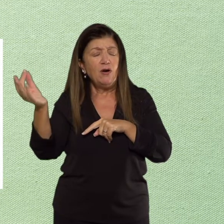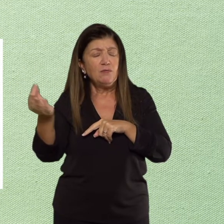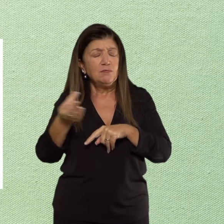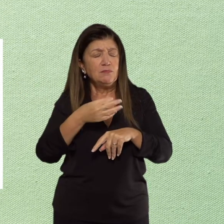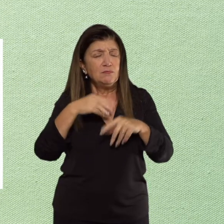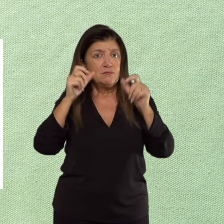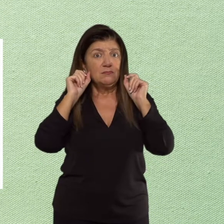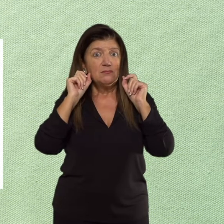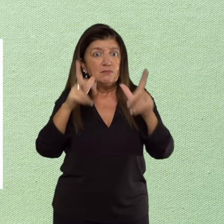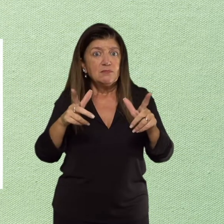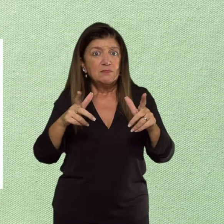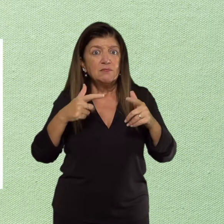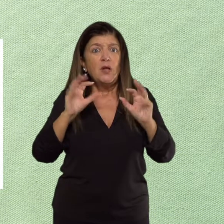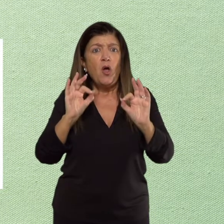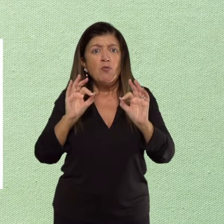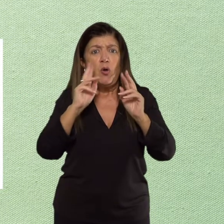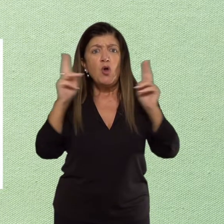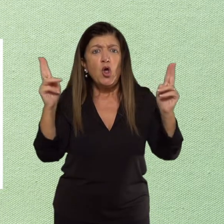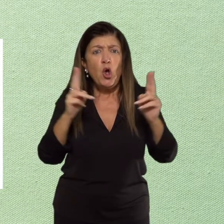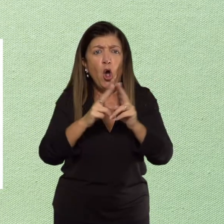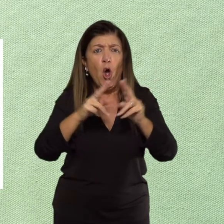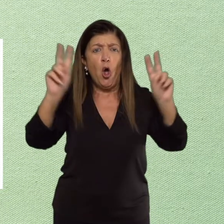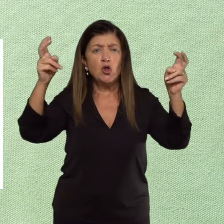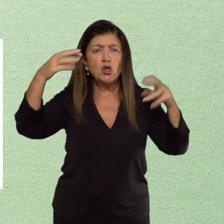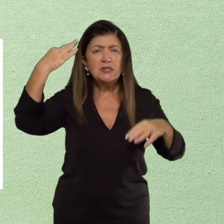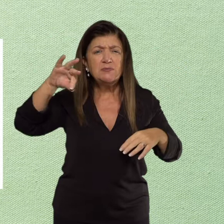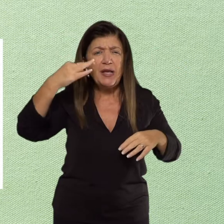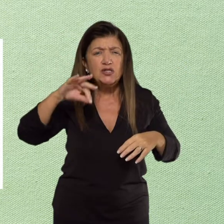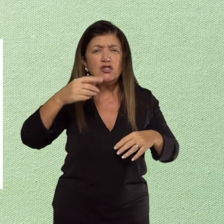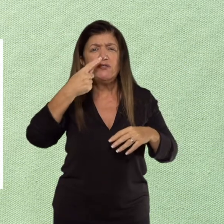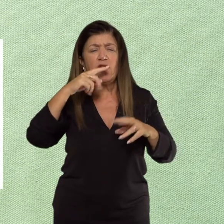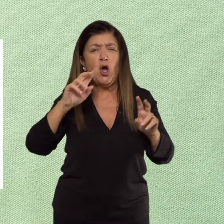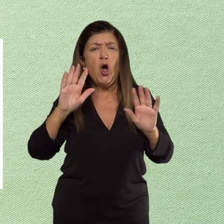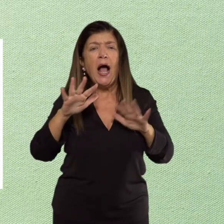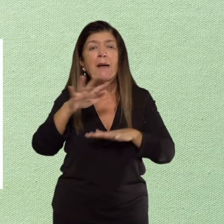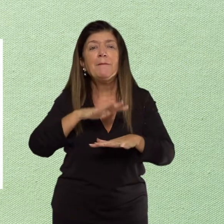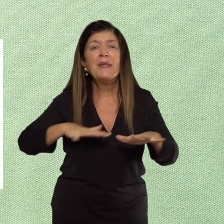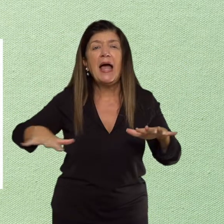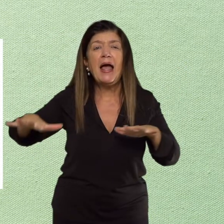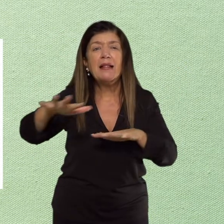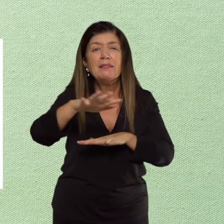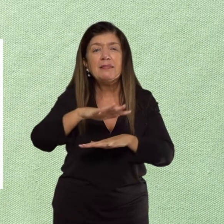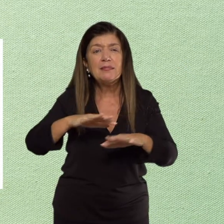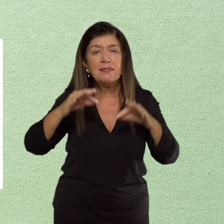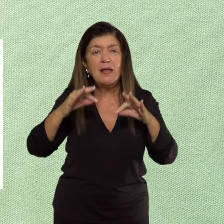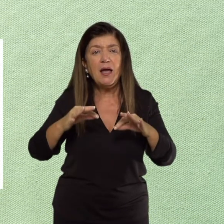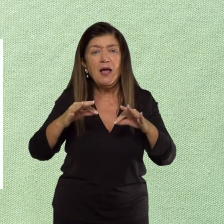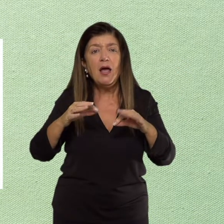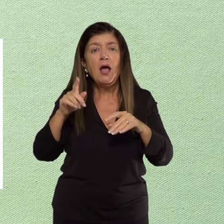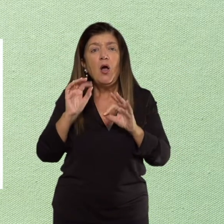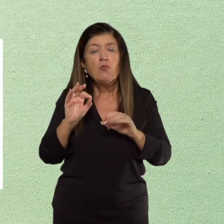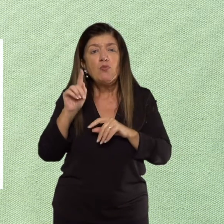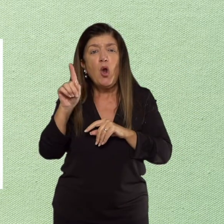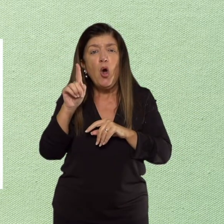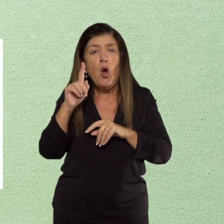uno specifico incontro sulle questioni ambientali, si siano dimenticati dell'accessibilità, cioè che arriva il